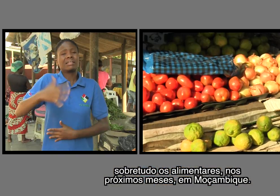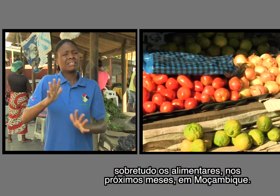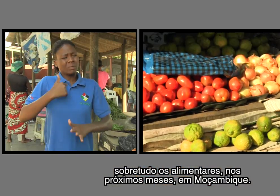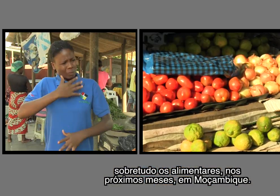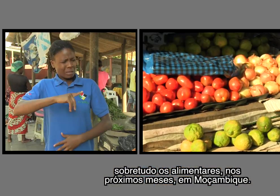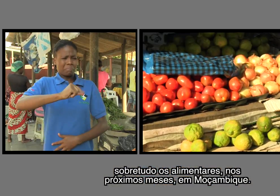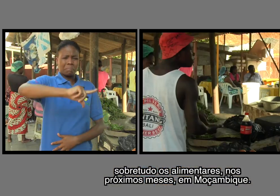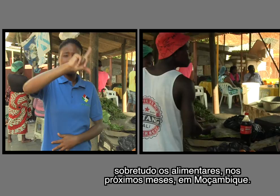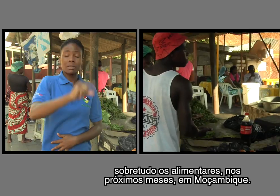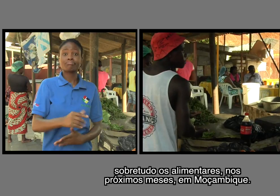próximos meses em Moçambique.